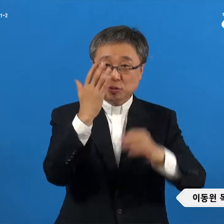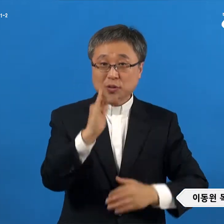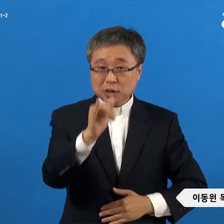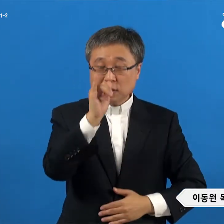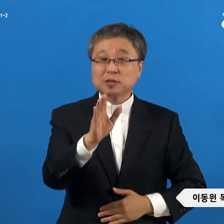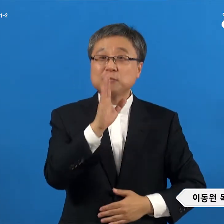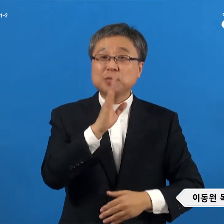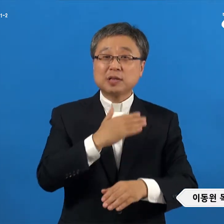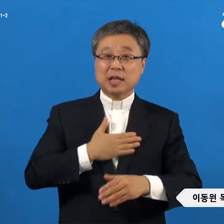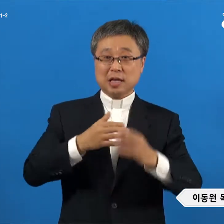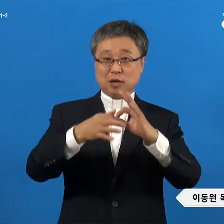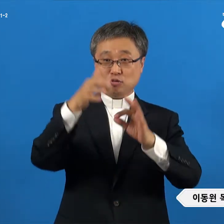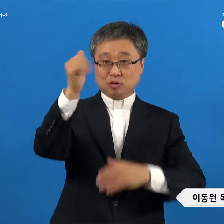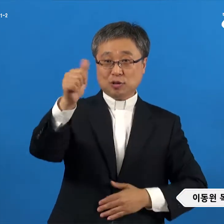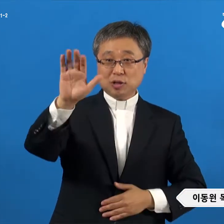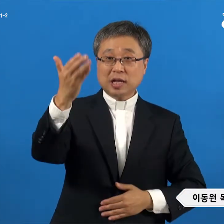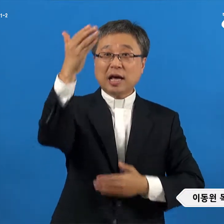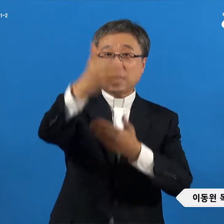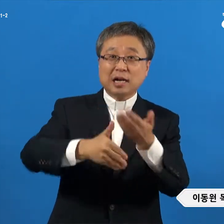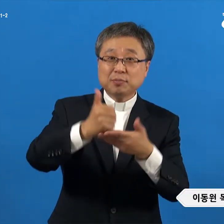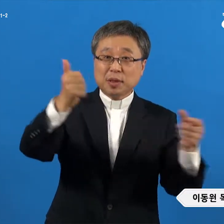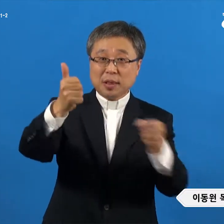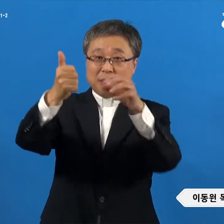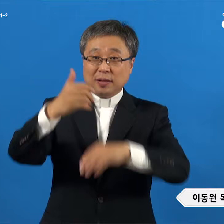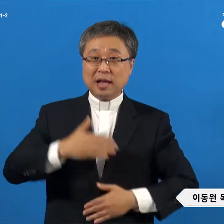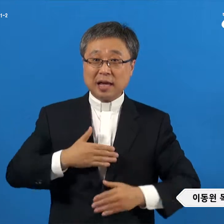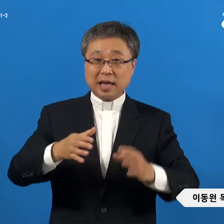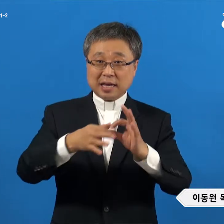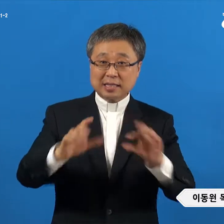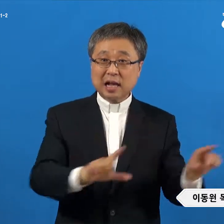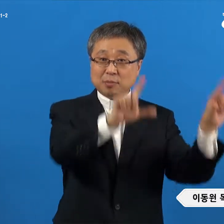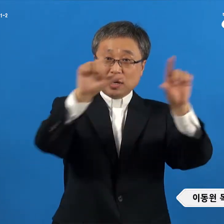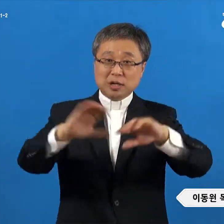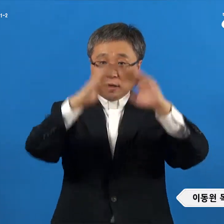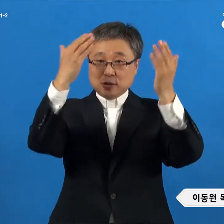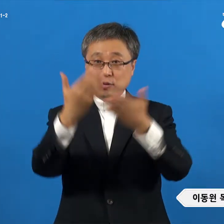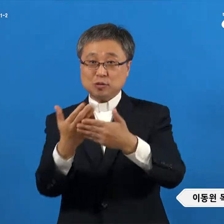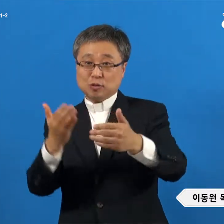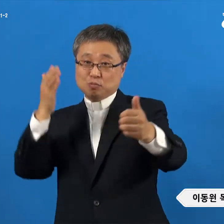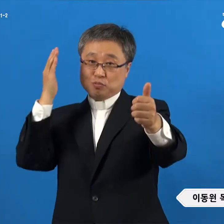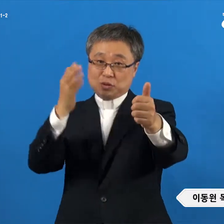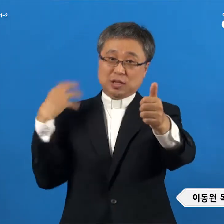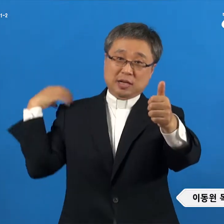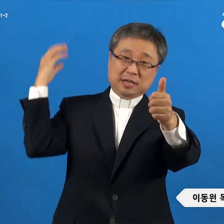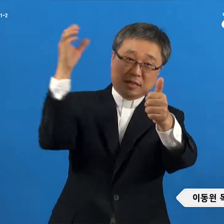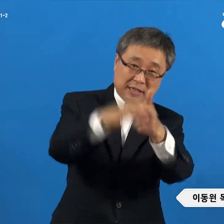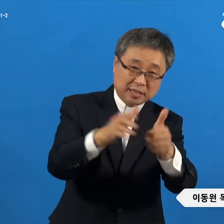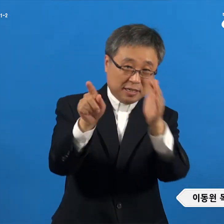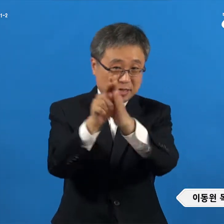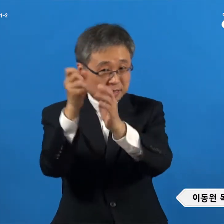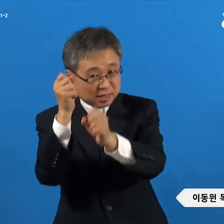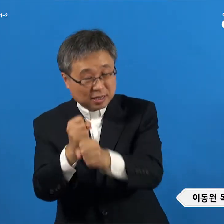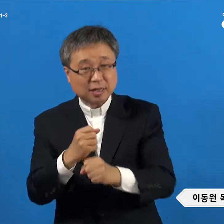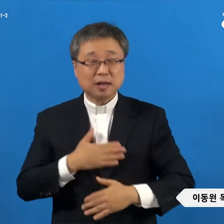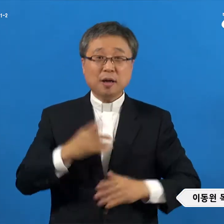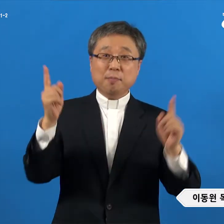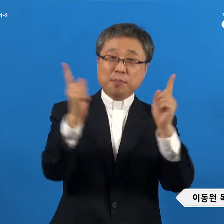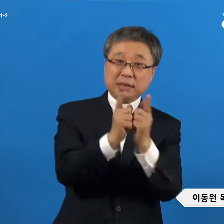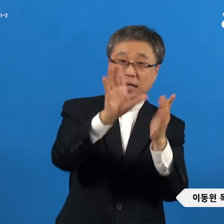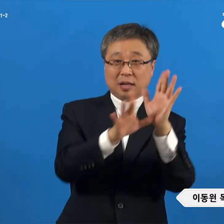하나님 앞에 나의 삶을 전적으로 부탁하겠습니다. 의지하겠습니다. 만날 때마다 이 고백을 해요. 그리고